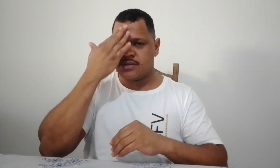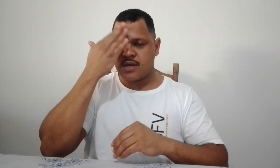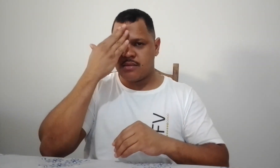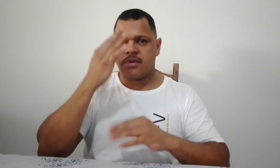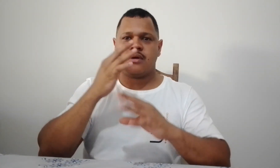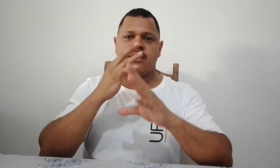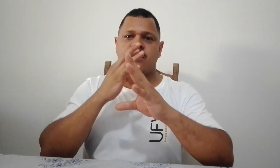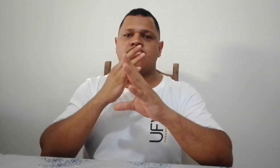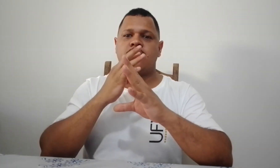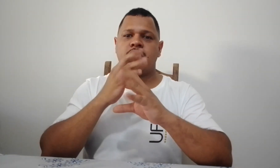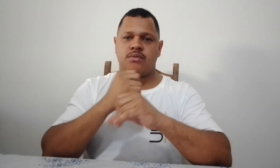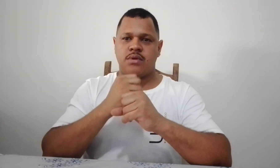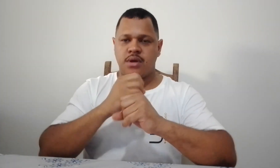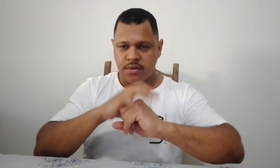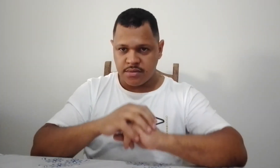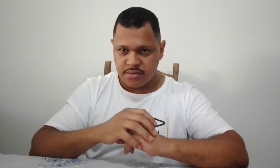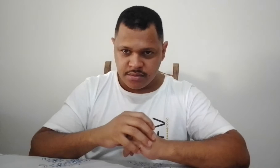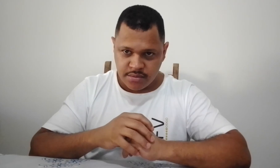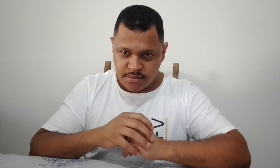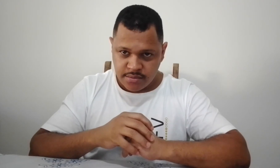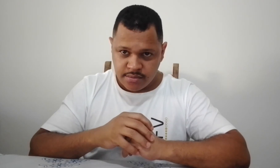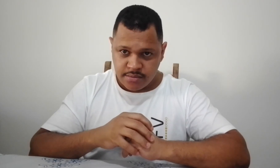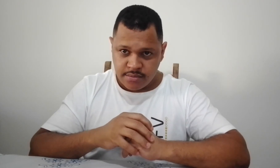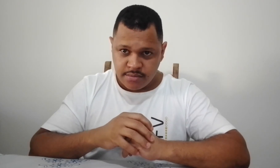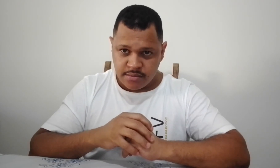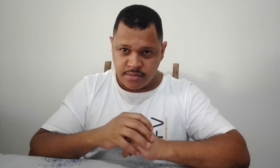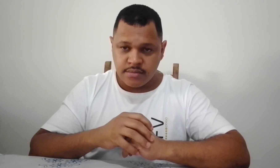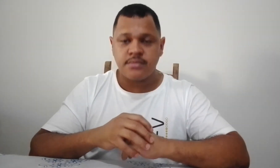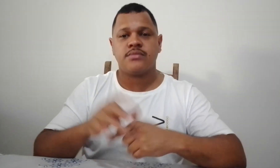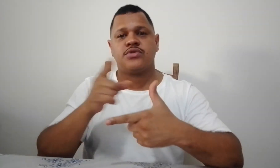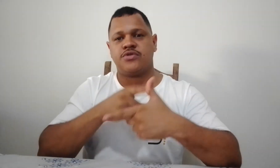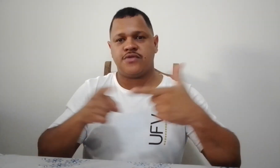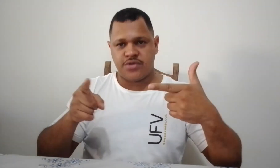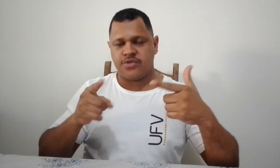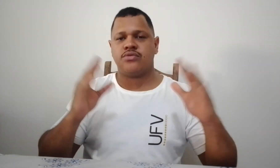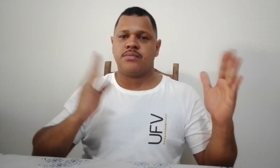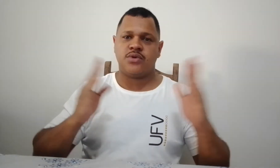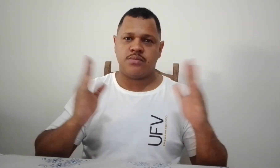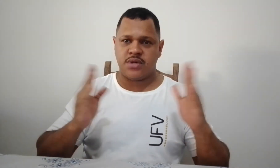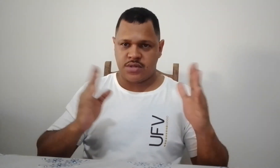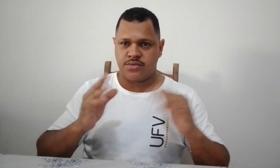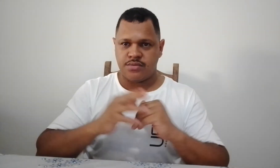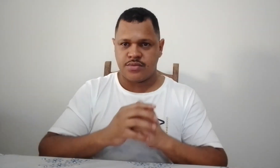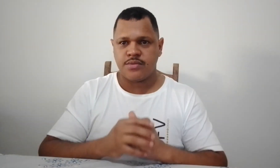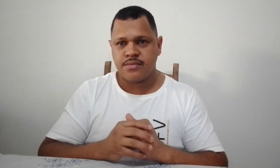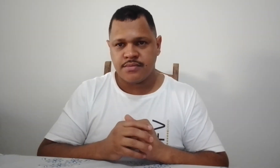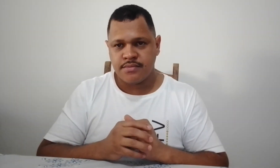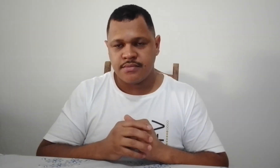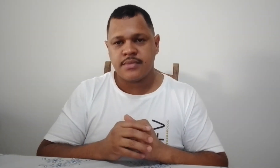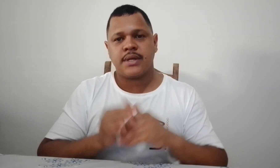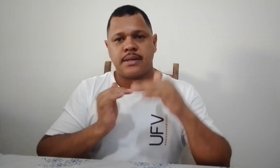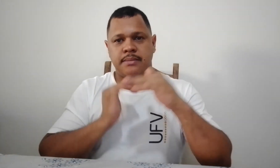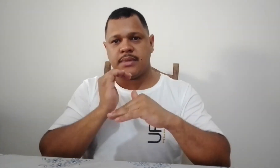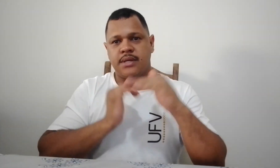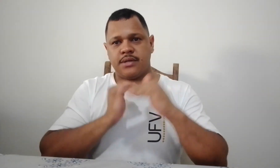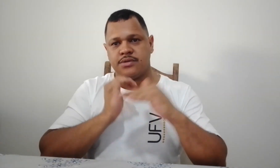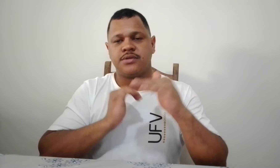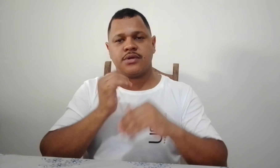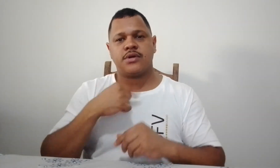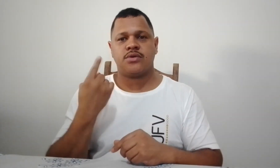soma dos valores considerados dividido pelo período considerado. Essa é a média que a gente usa no